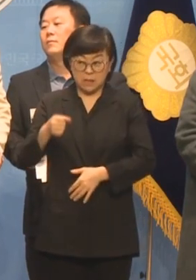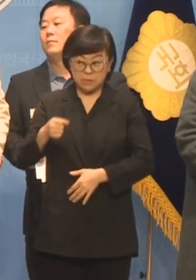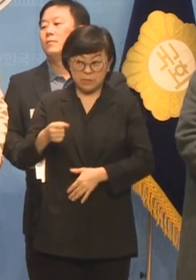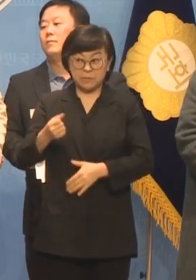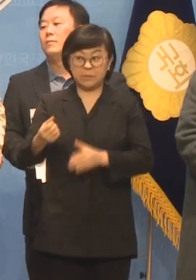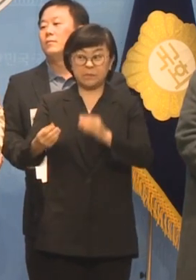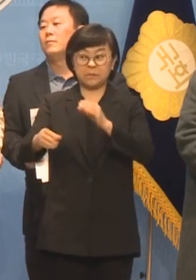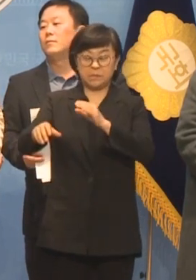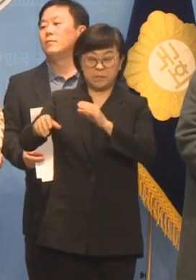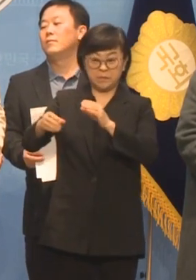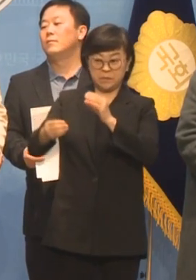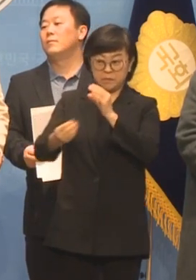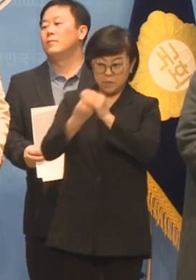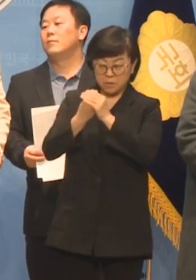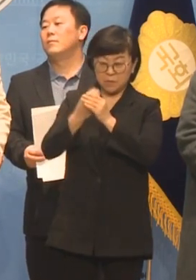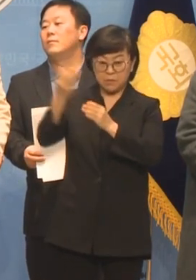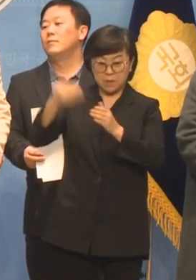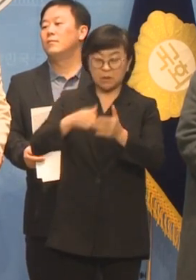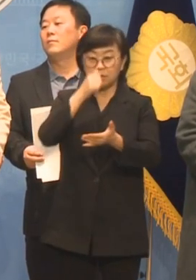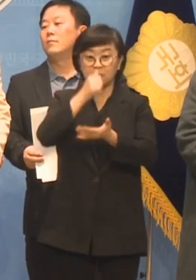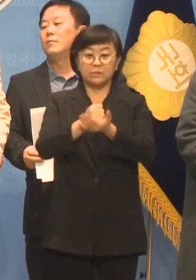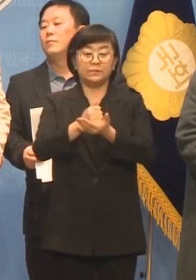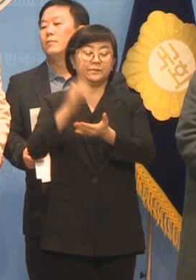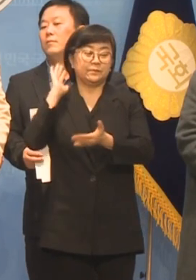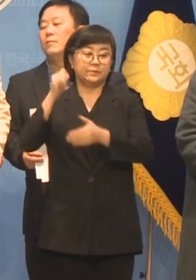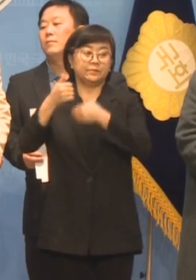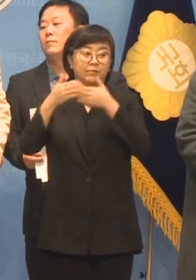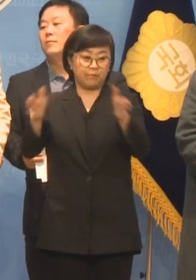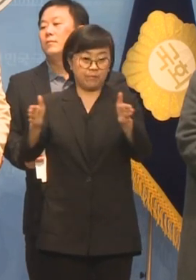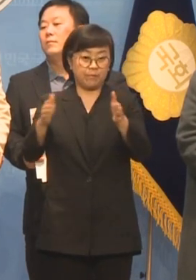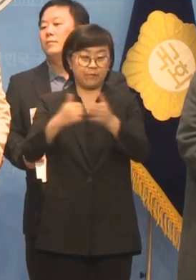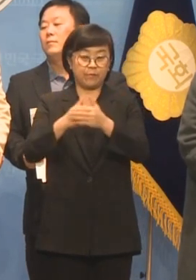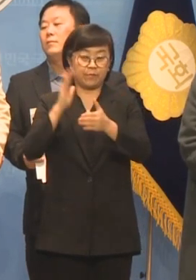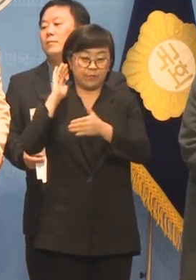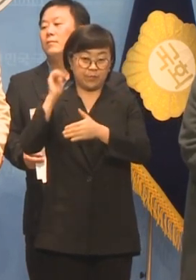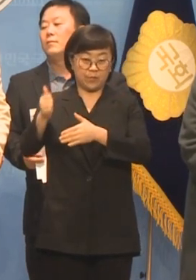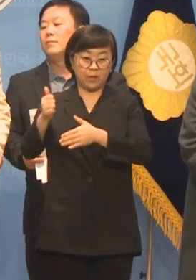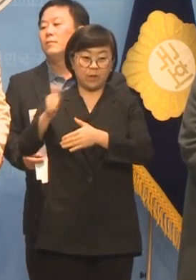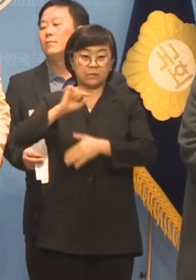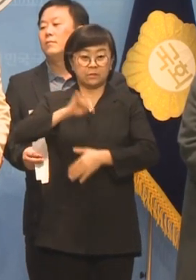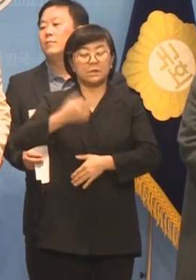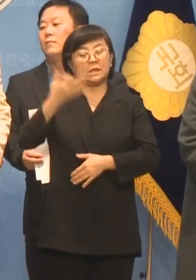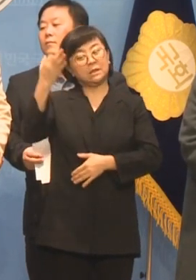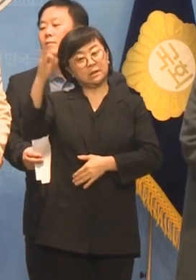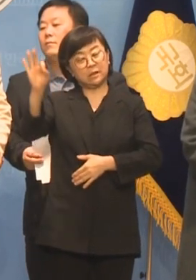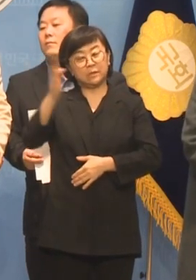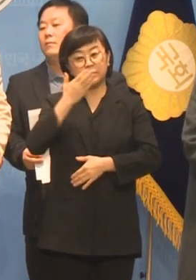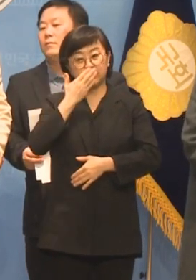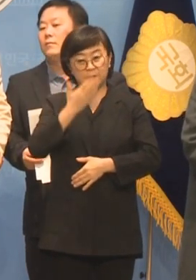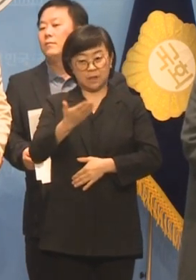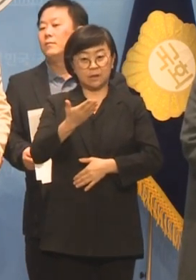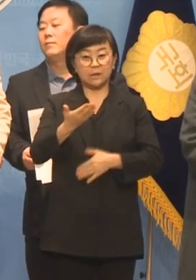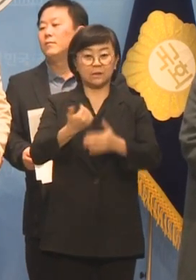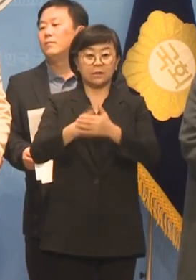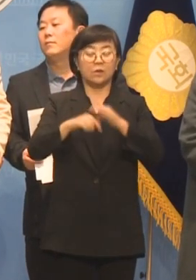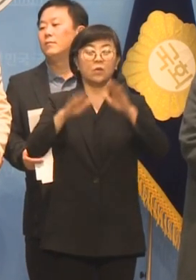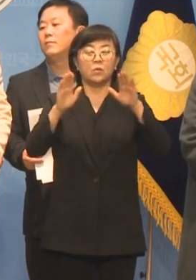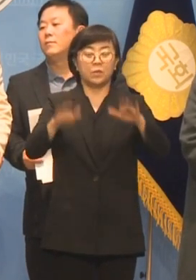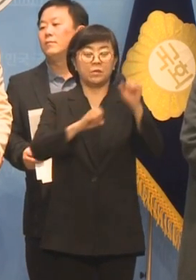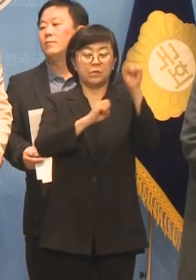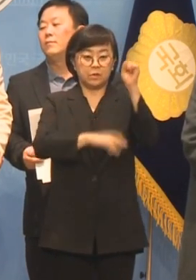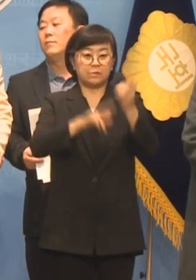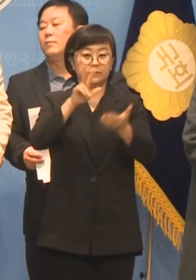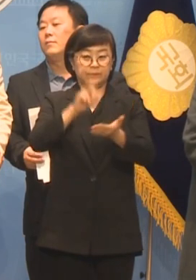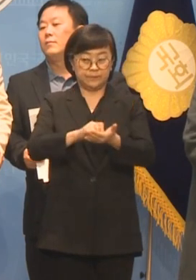자체가 범죄라고 하는 것을 대통령실 그리고 대통령이 스스로 자인한 꼴이 이번 사태의 본질이라고